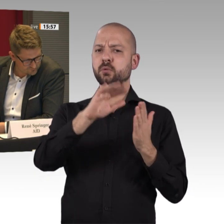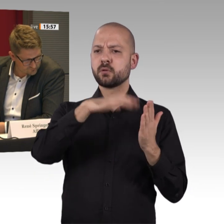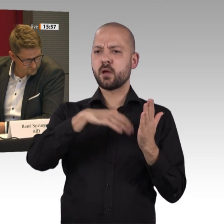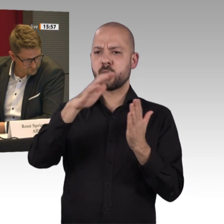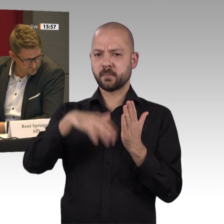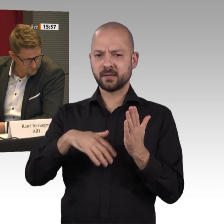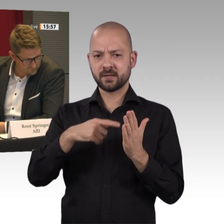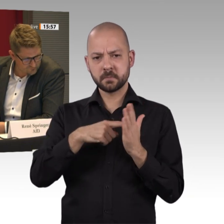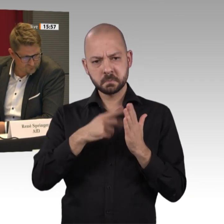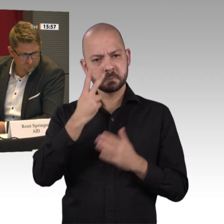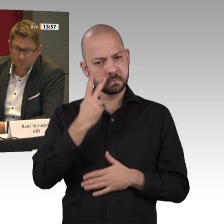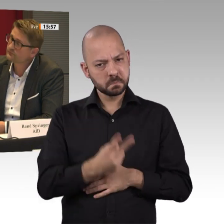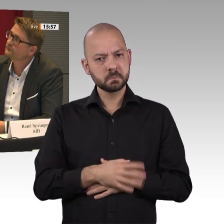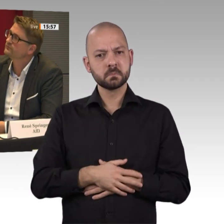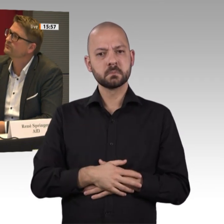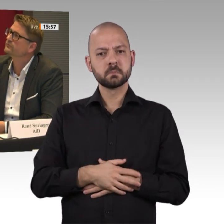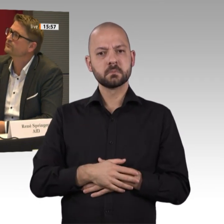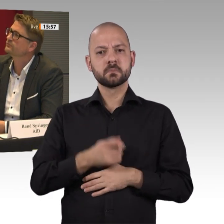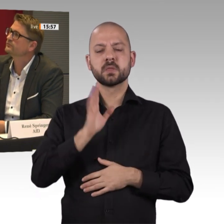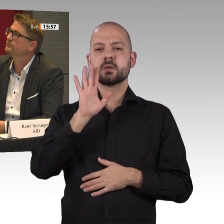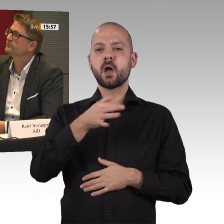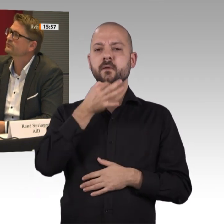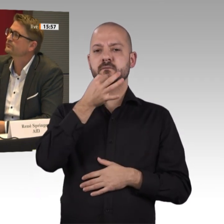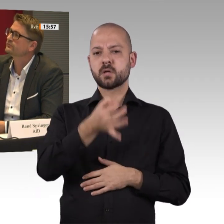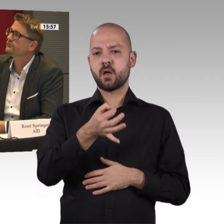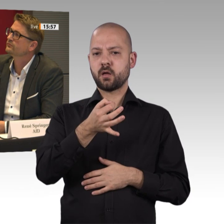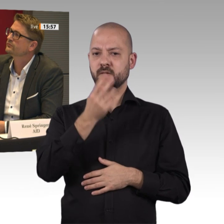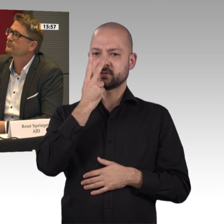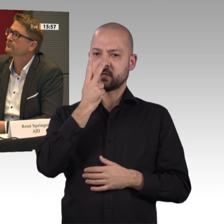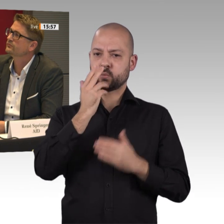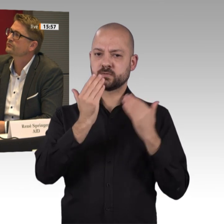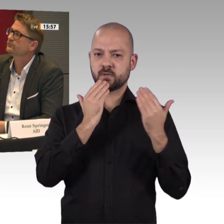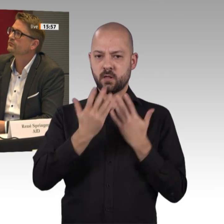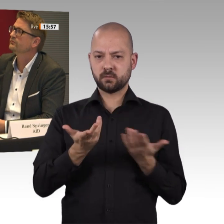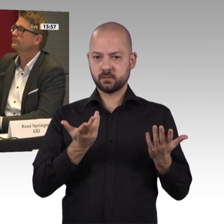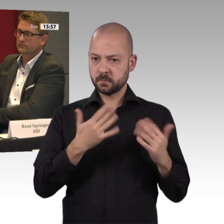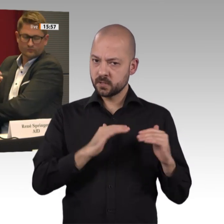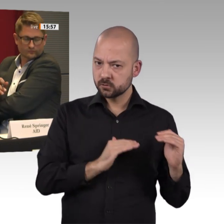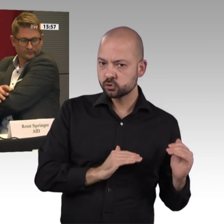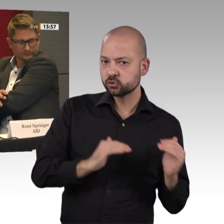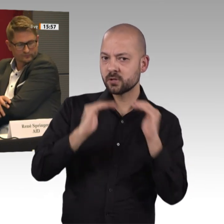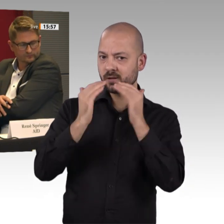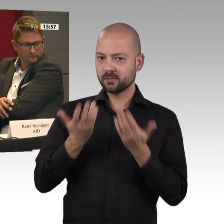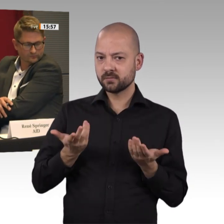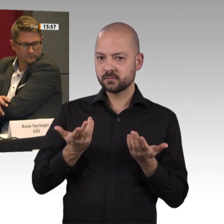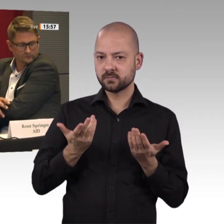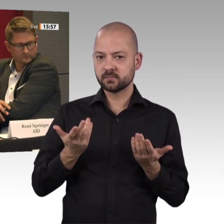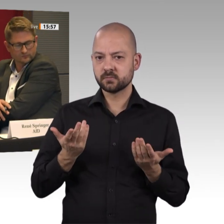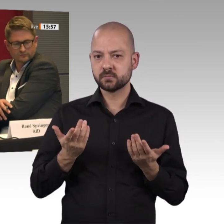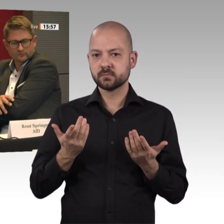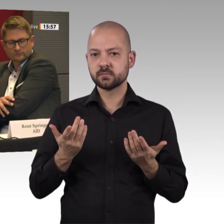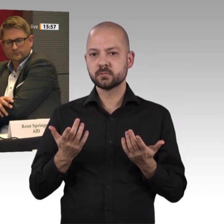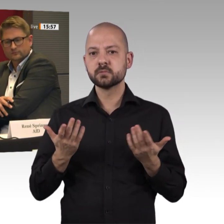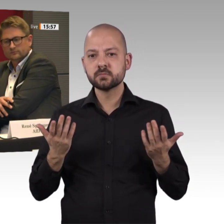Sie die Steigerung des Nachfrageverhaltens ein und wie wird dies zu einer Mehrbelastung der prognostizierten Kosten